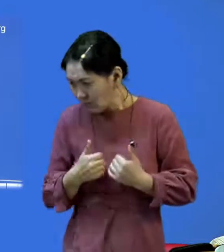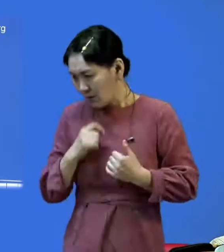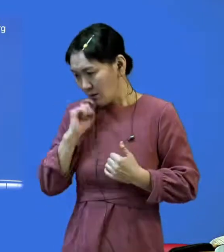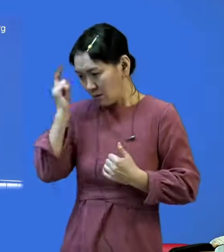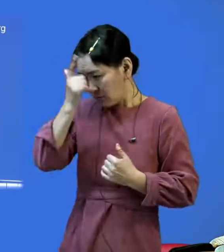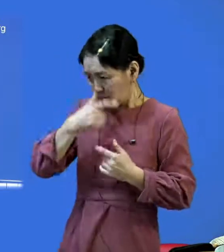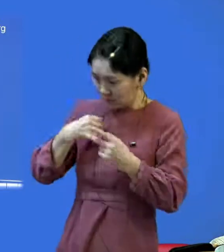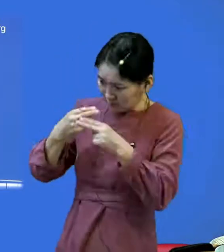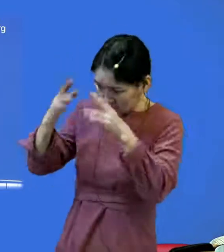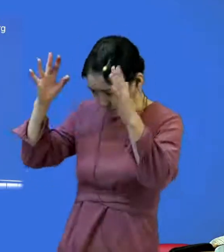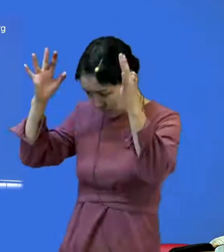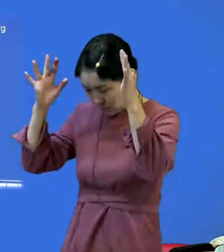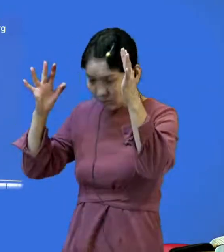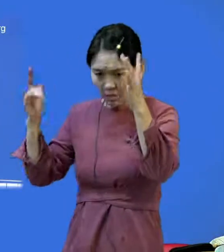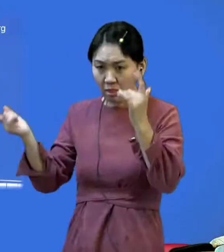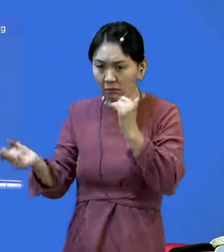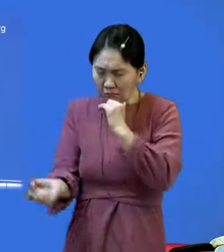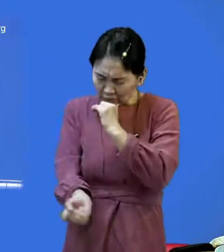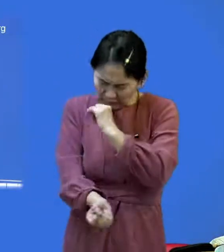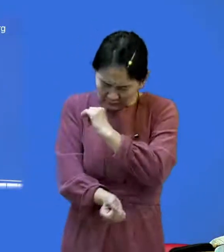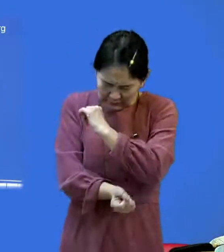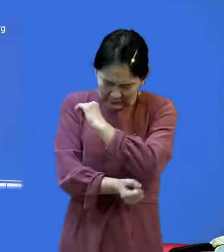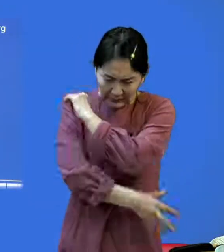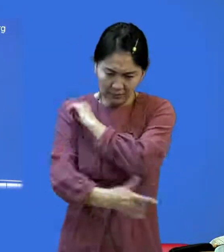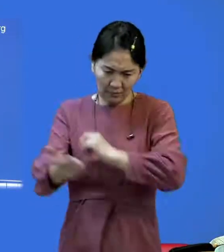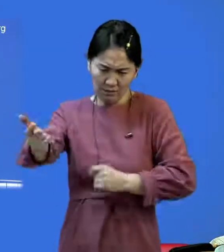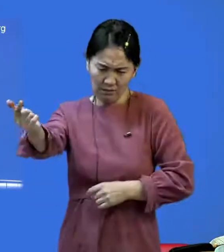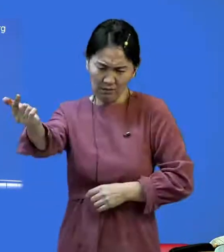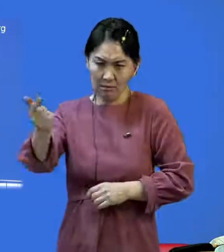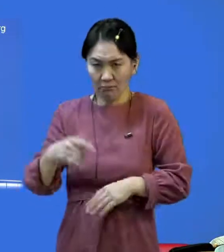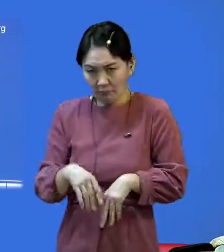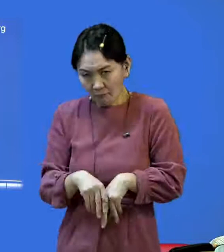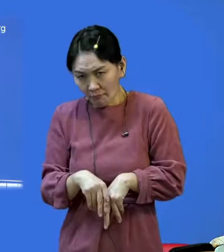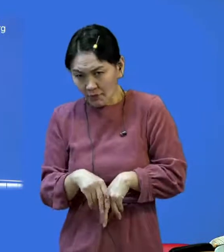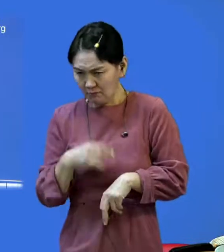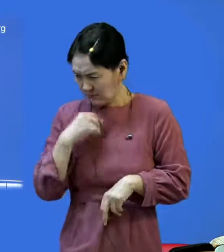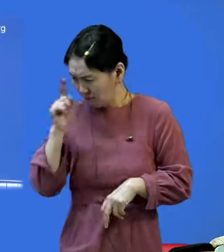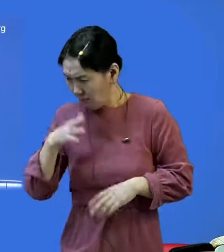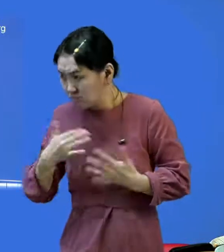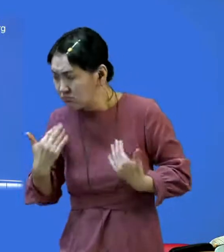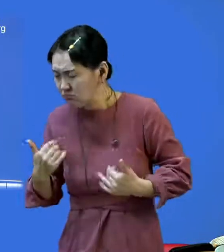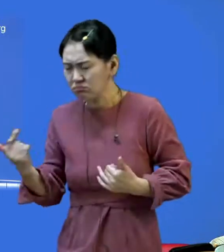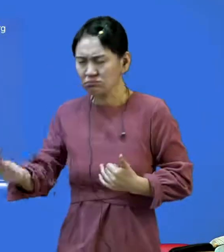олохгүй. Ямар ядуу амьдарч байгаа хүмүүс үхэж байгаа хүмүүс олон байна вэ?